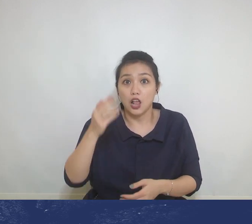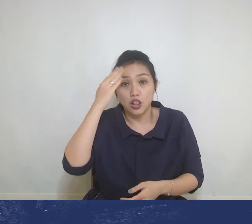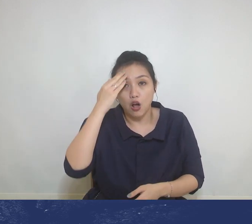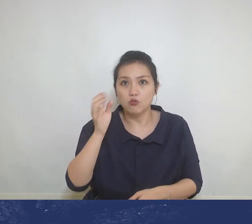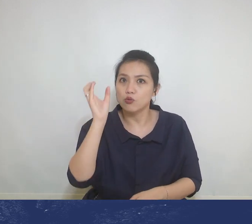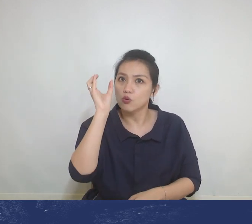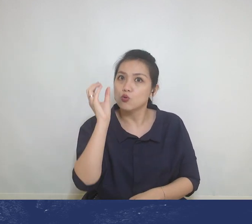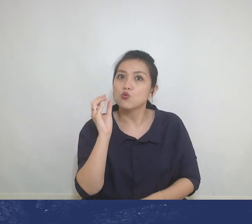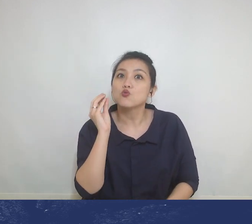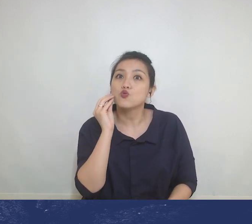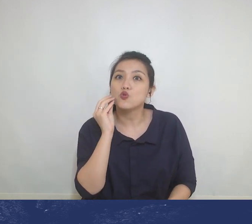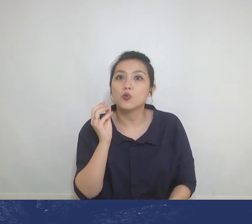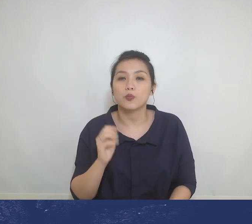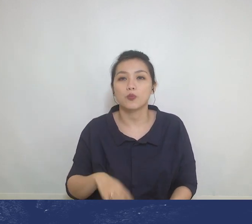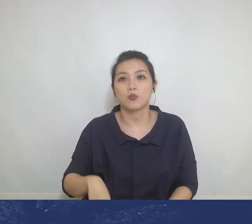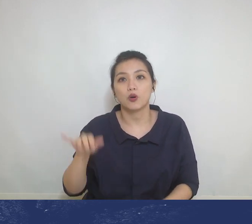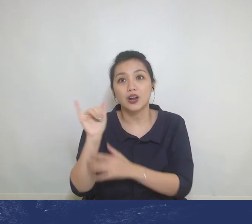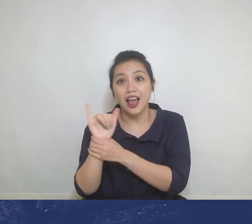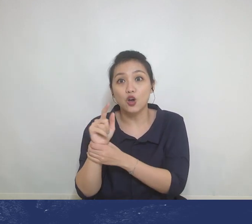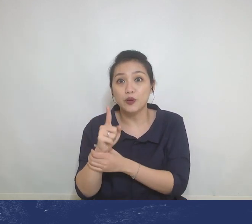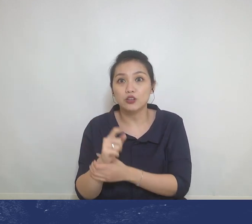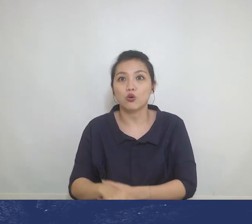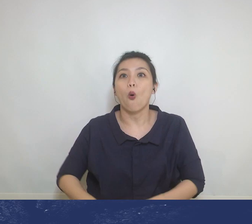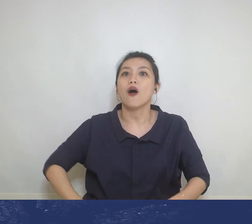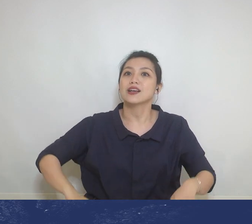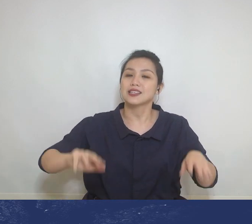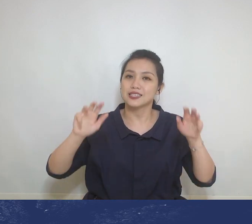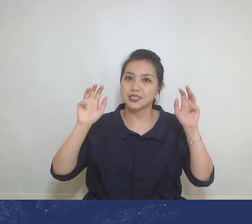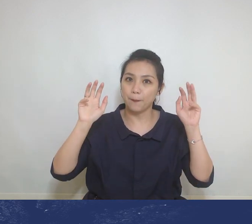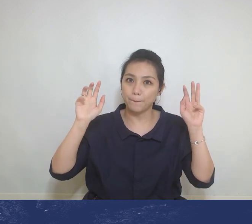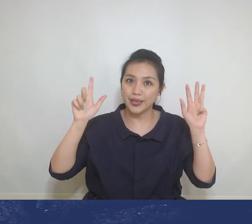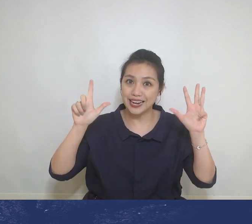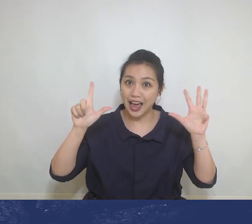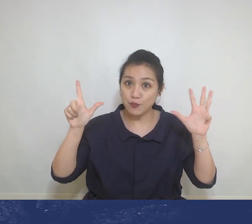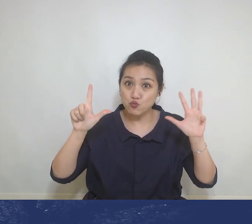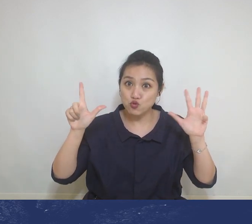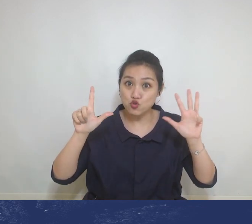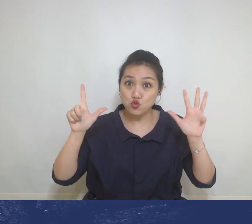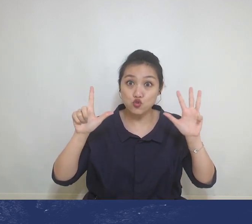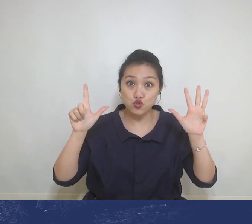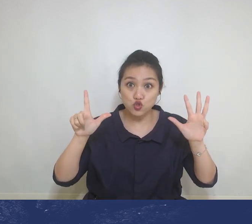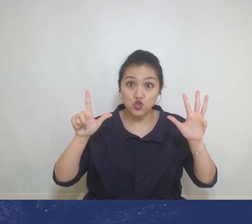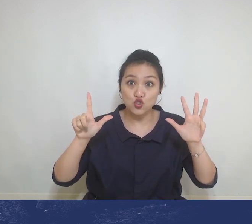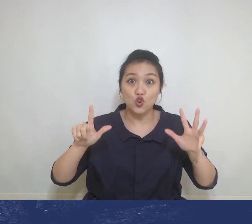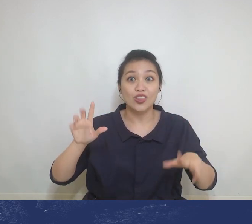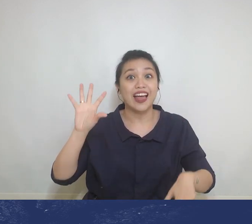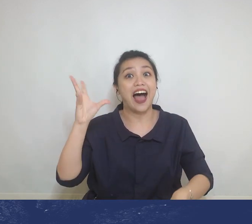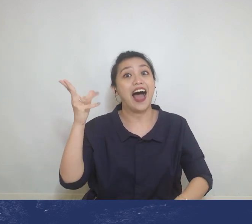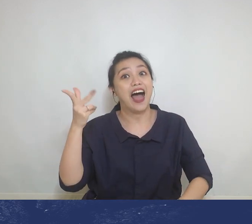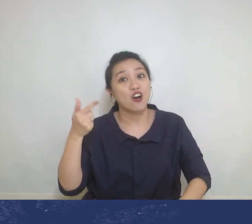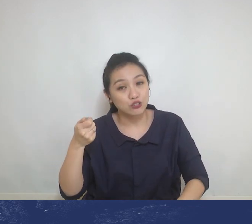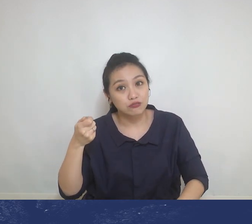itu? Yakub umurnya 97 tahun. Kalau menurut saya, orang